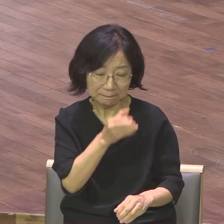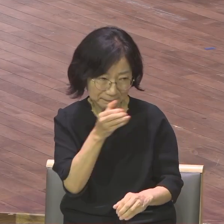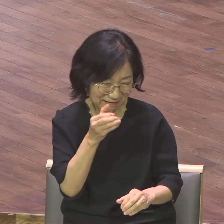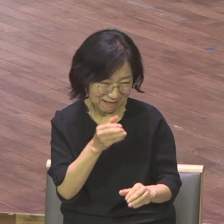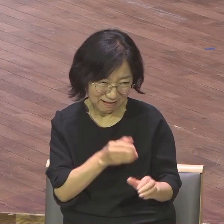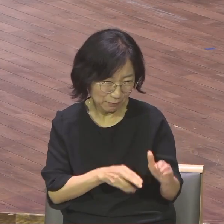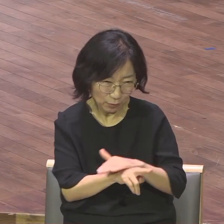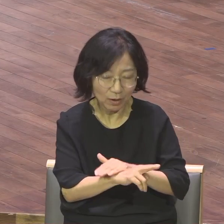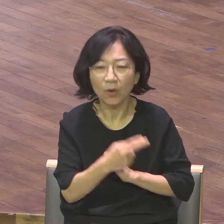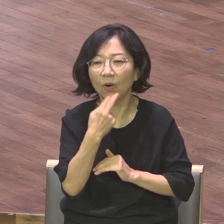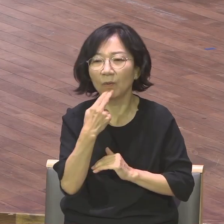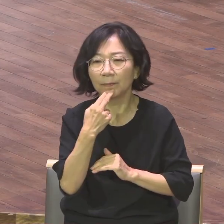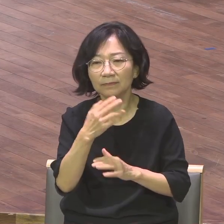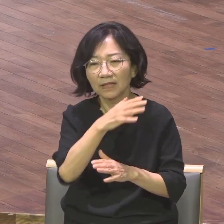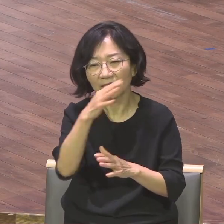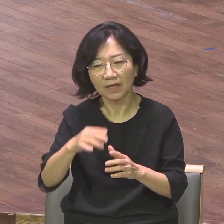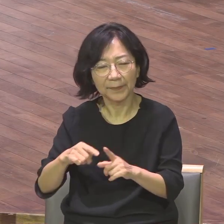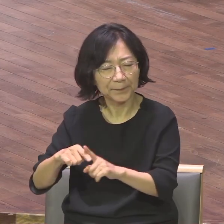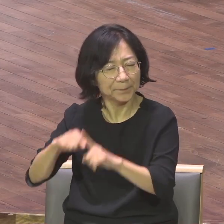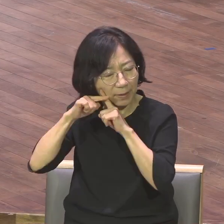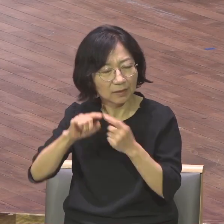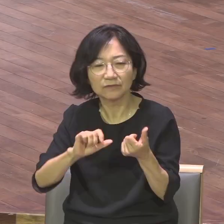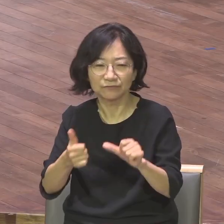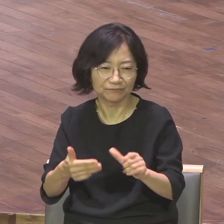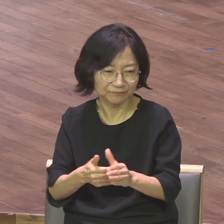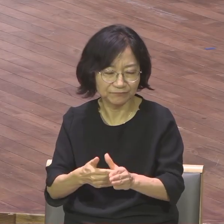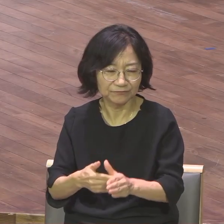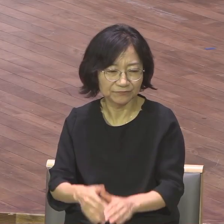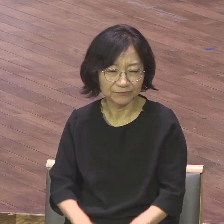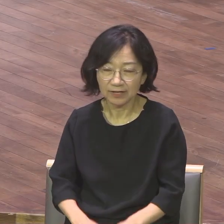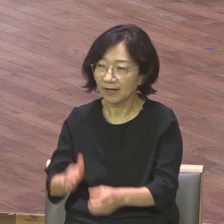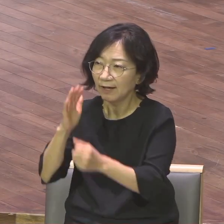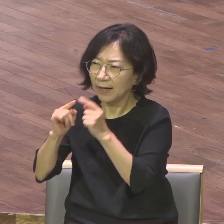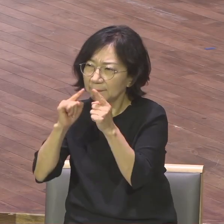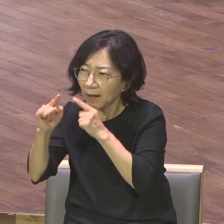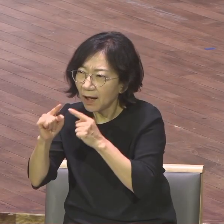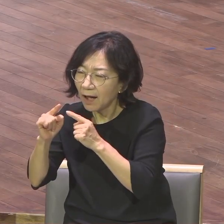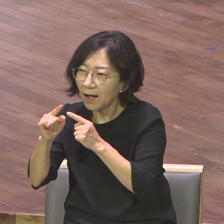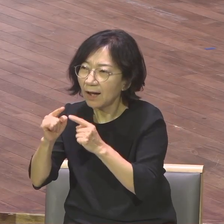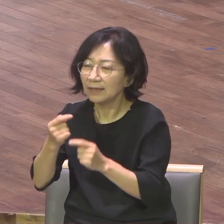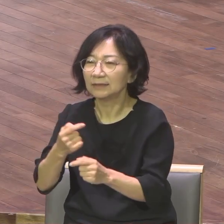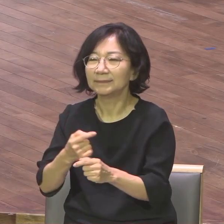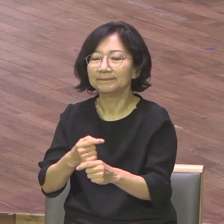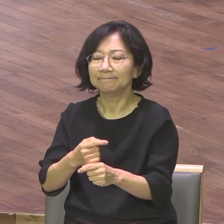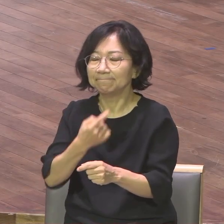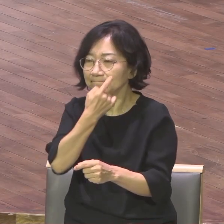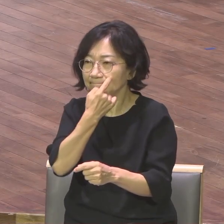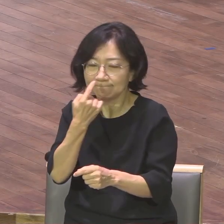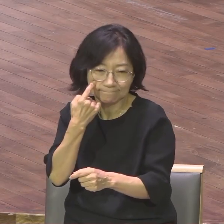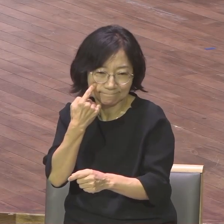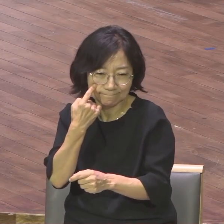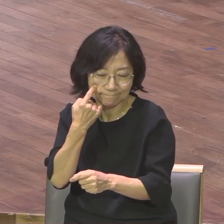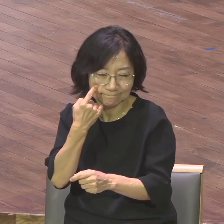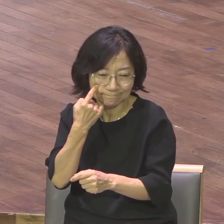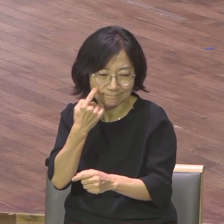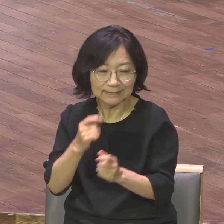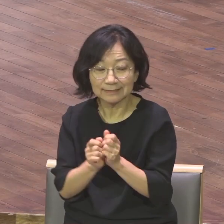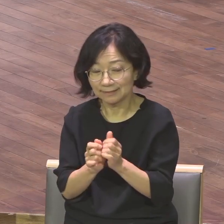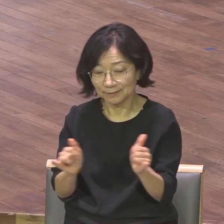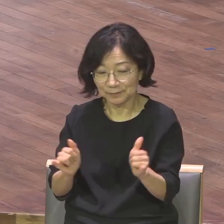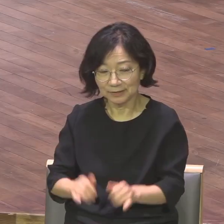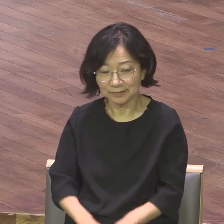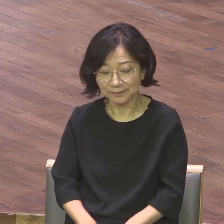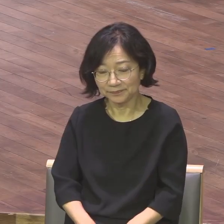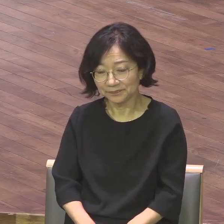순교했어요. 말씀의 역사, 성의 역사를 실제 체험한 정인들이 다 되었어요. 특별히 오늘 본문